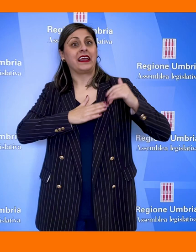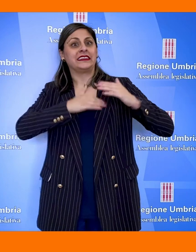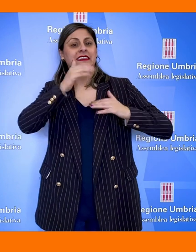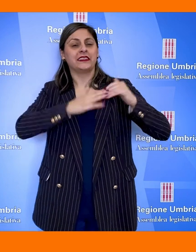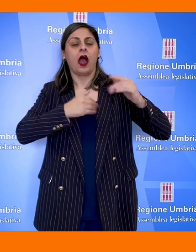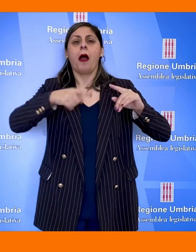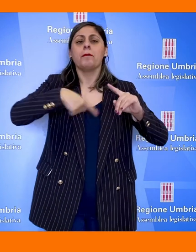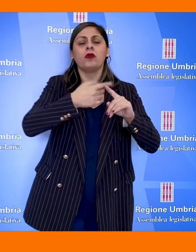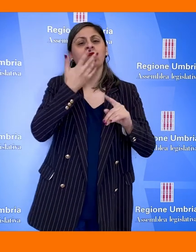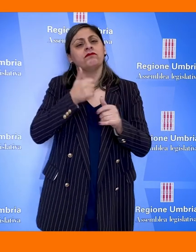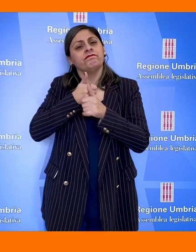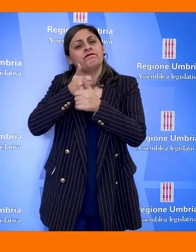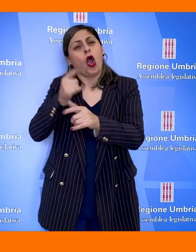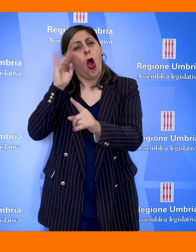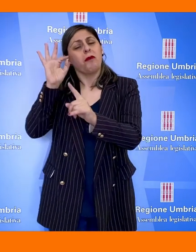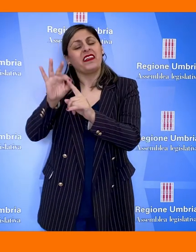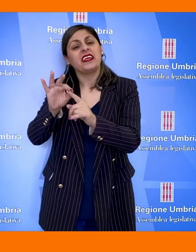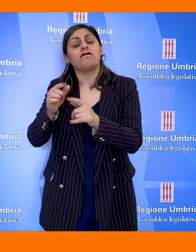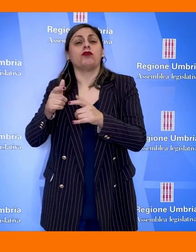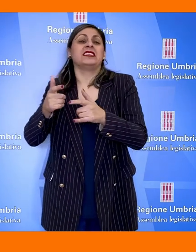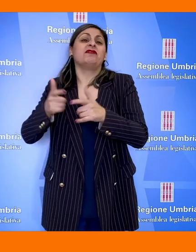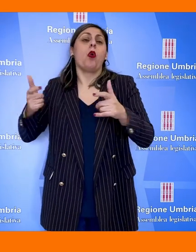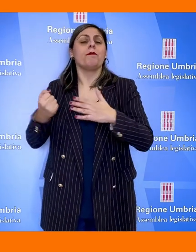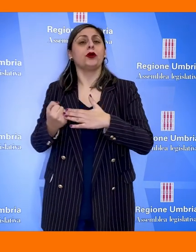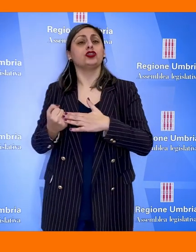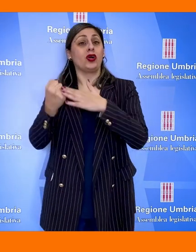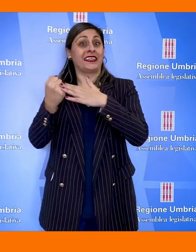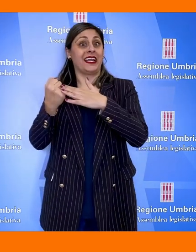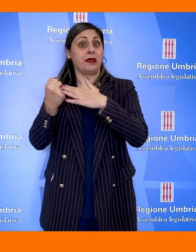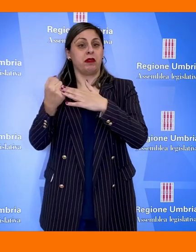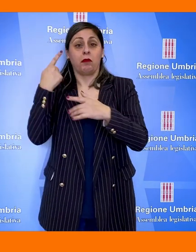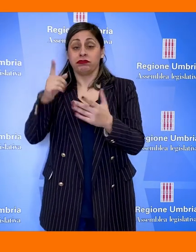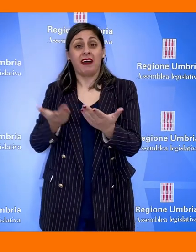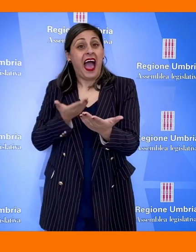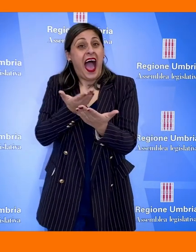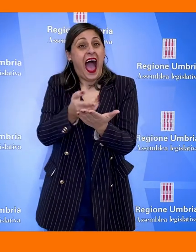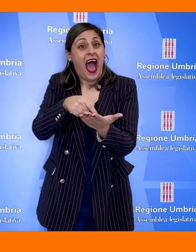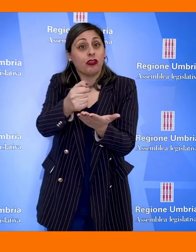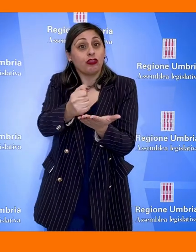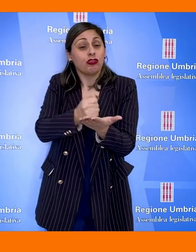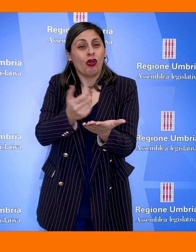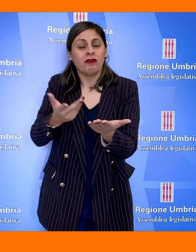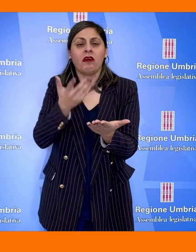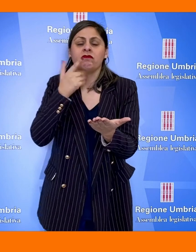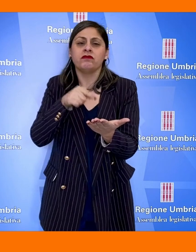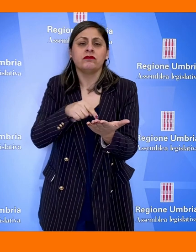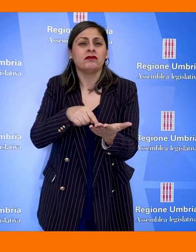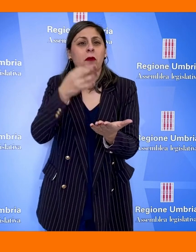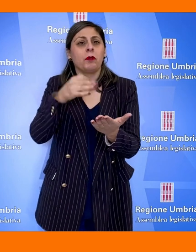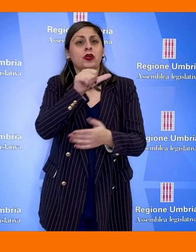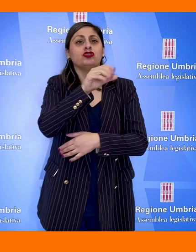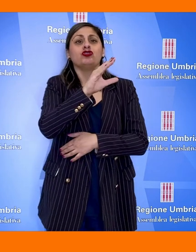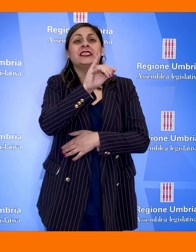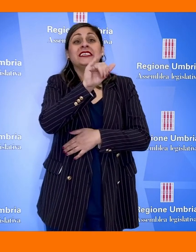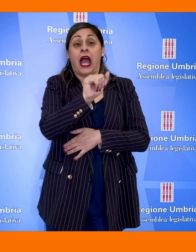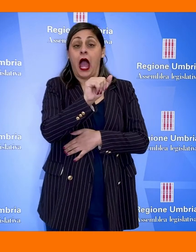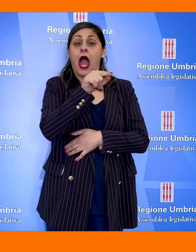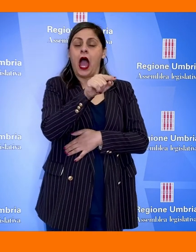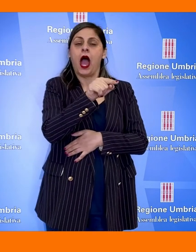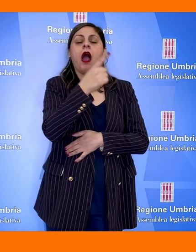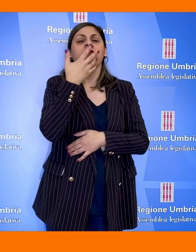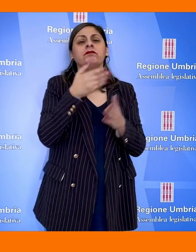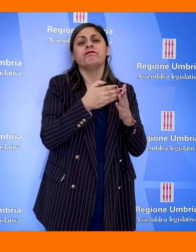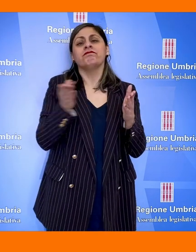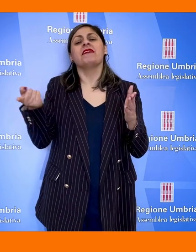materia edilizia e perseguire l'obiettivo di uno sviluppo sostenibile. Per questo l'atto propone di estendere l'ambito di applicazione della